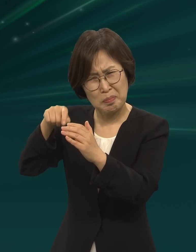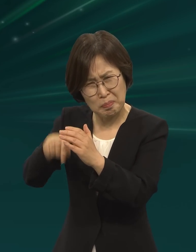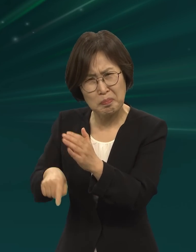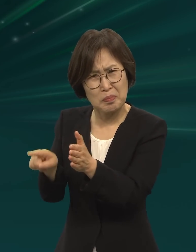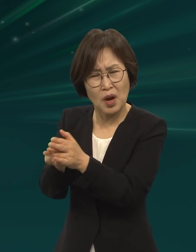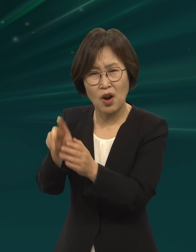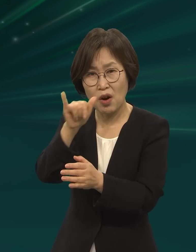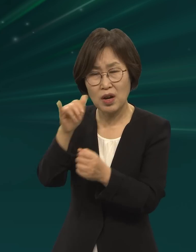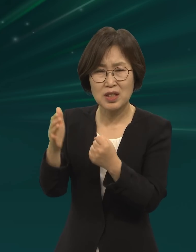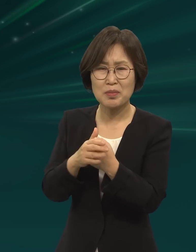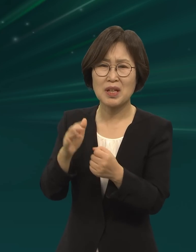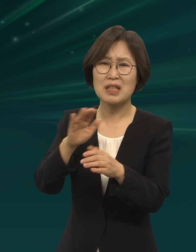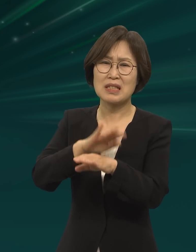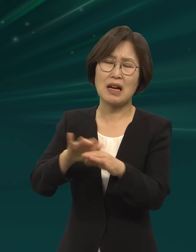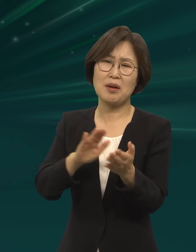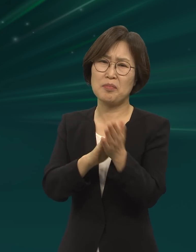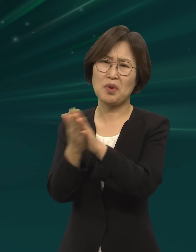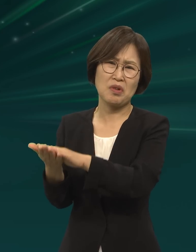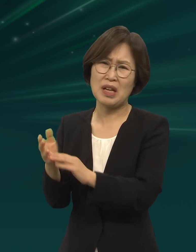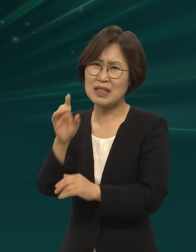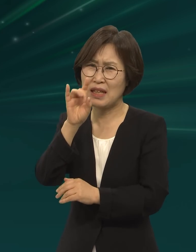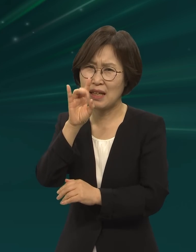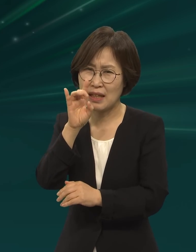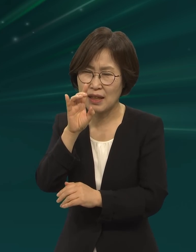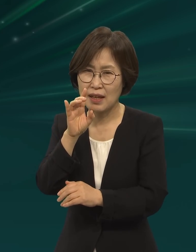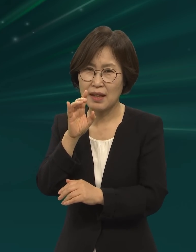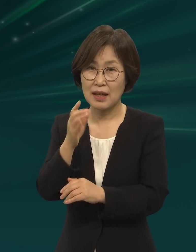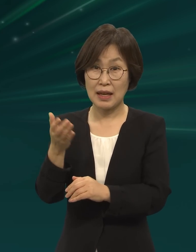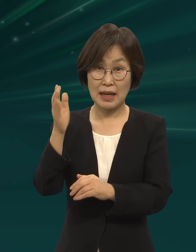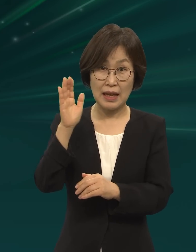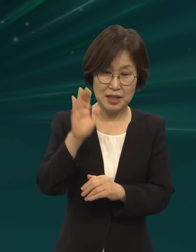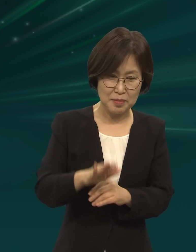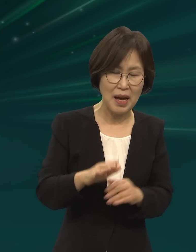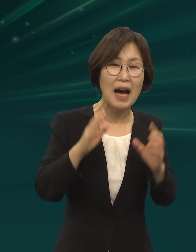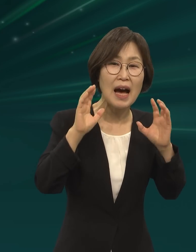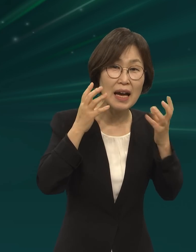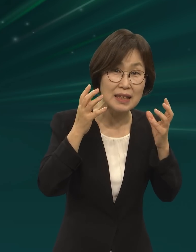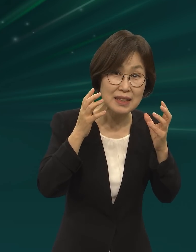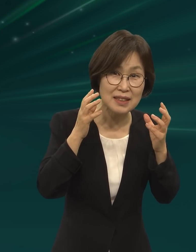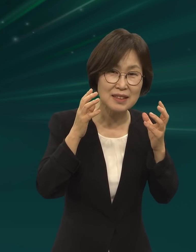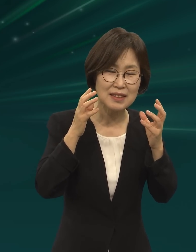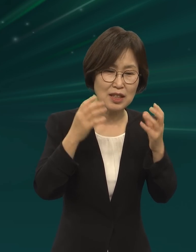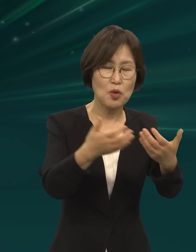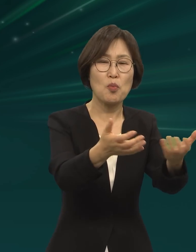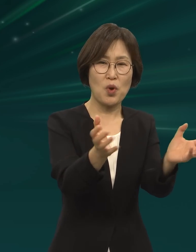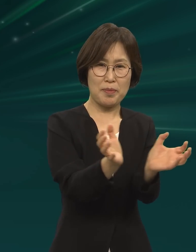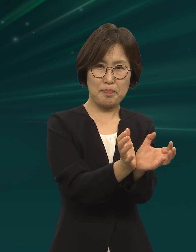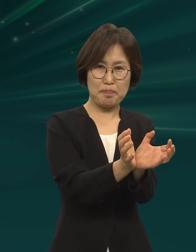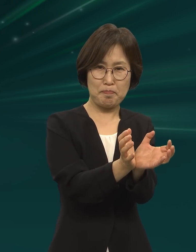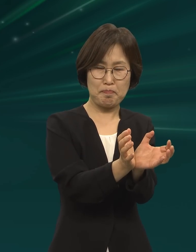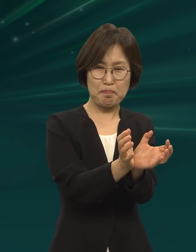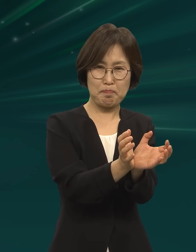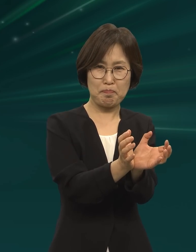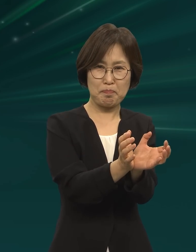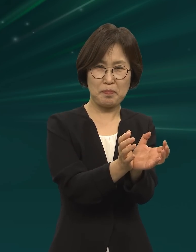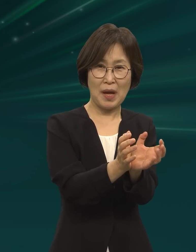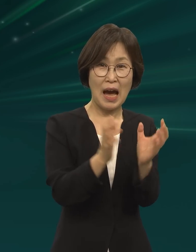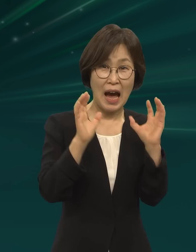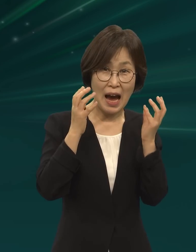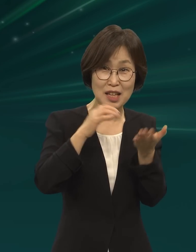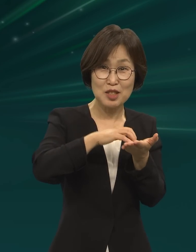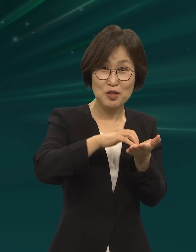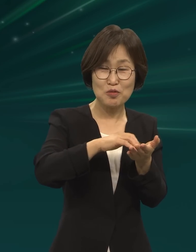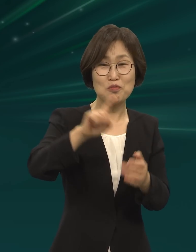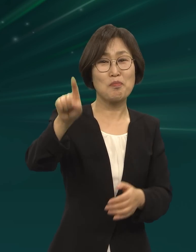이제 다음 세대를 위한 이렇게 해서 우리 어린이 클럽을 합니다. 지금 103명